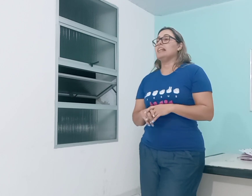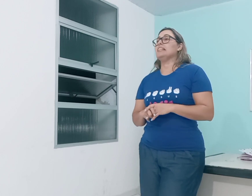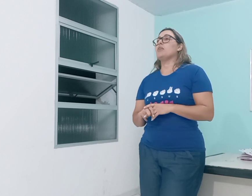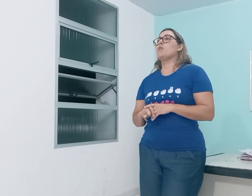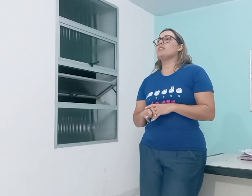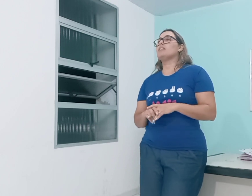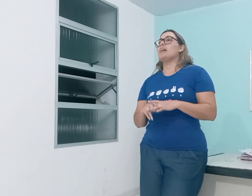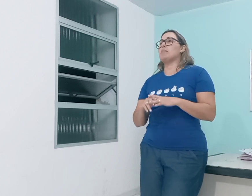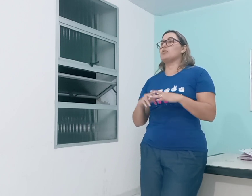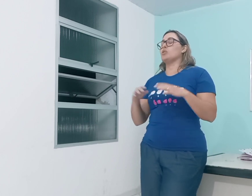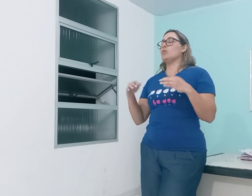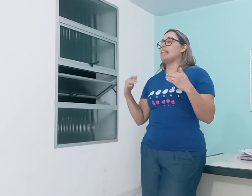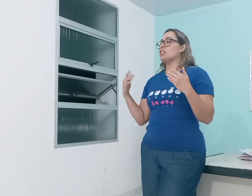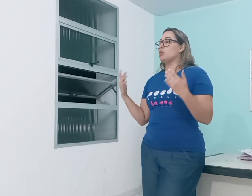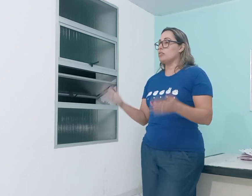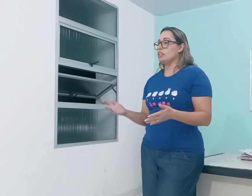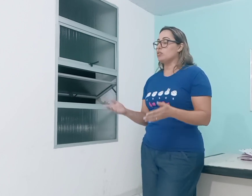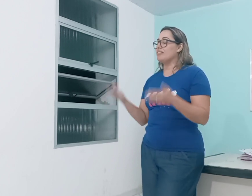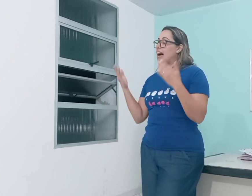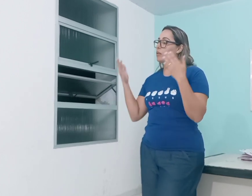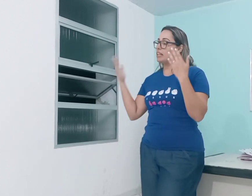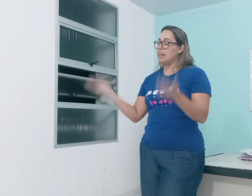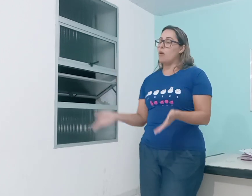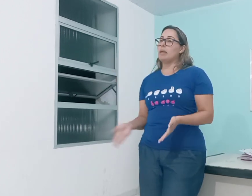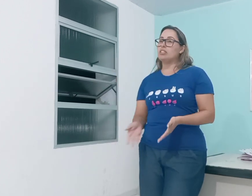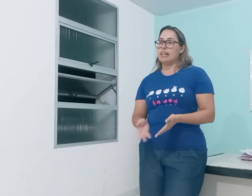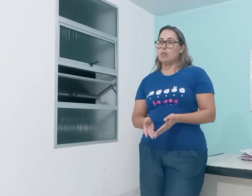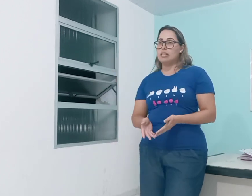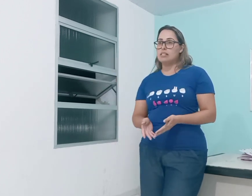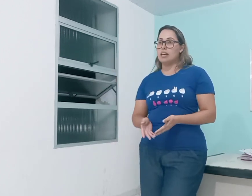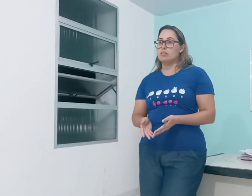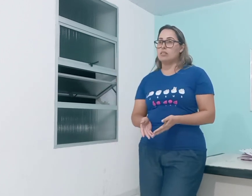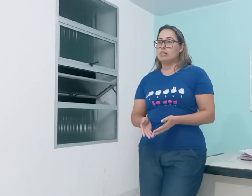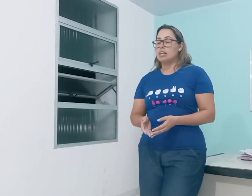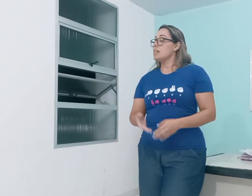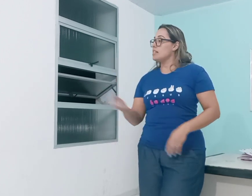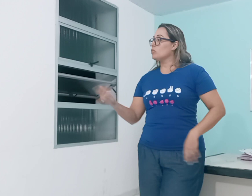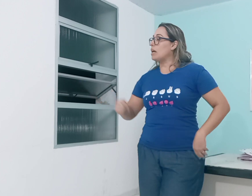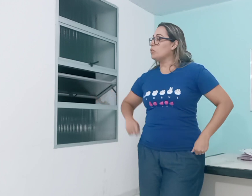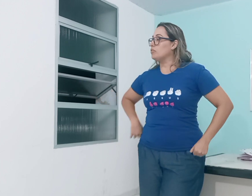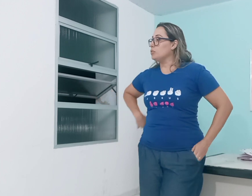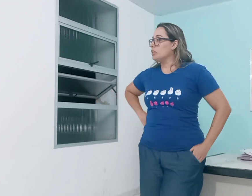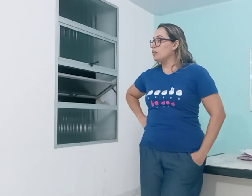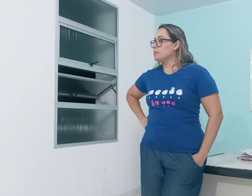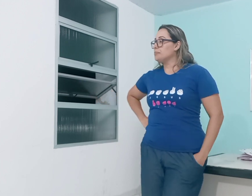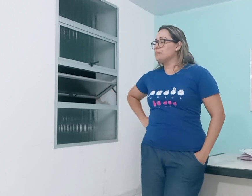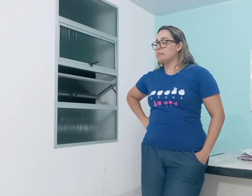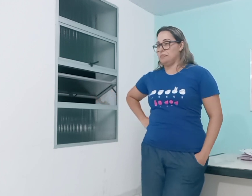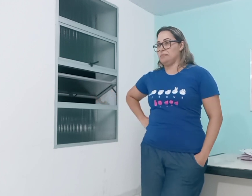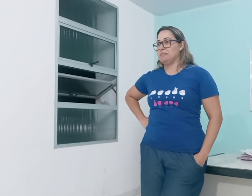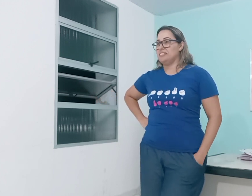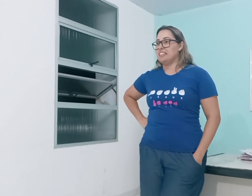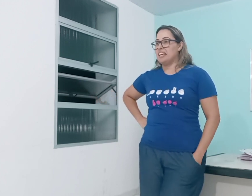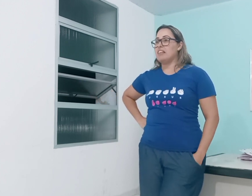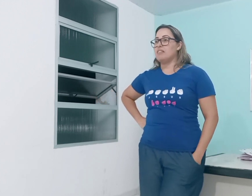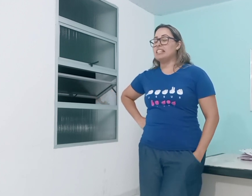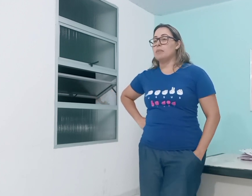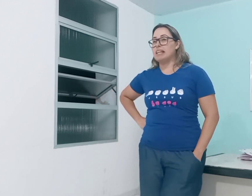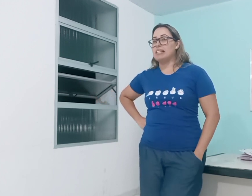Então quando a pessoa não está te ouvindo, fala o que realmente está acontecendo. Você não está me ouvindo, não? Né? Vai chamar a